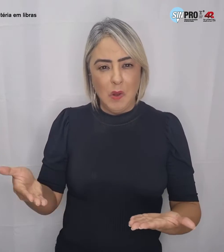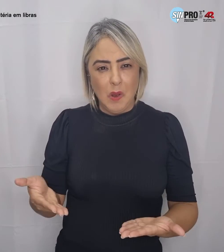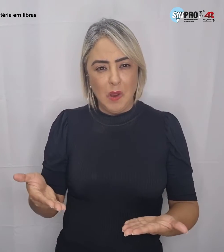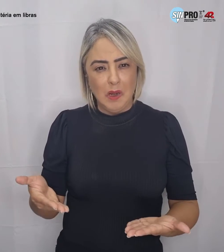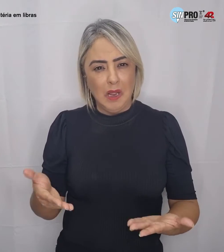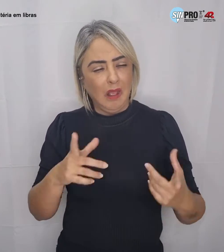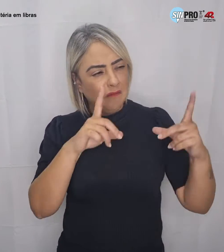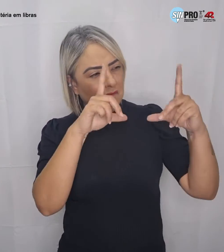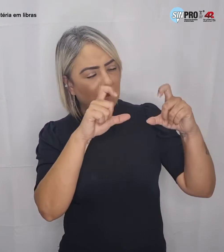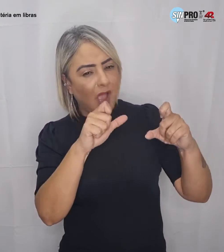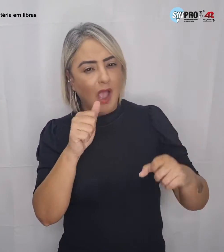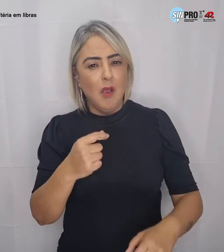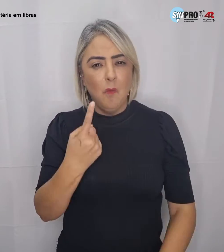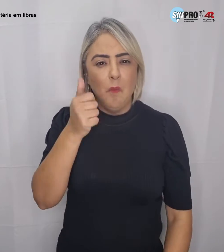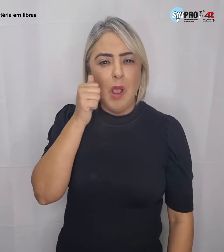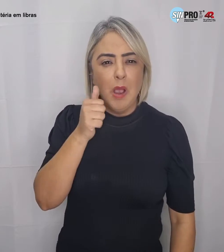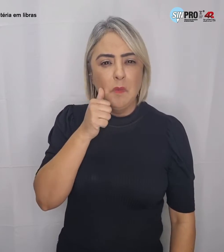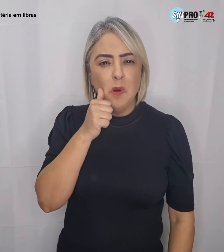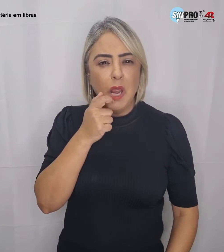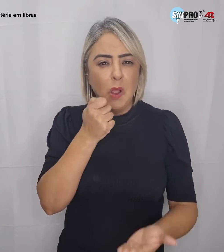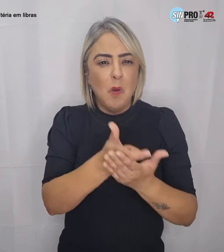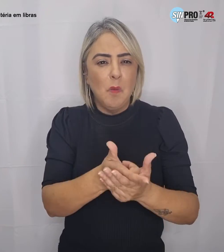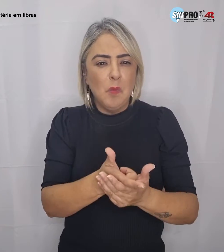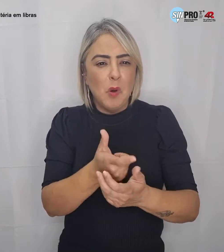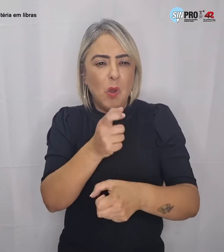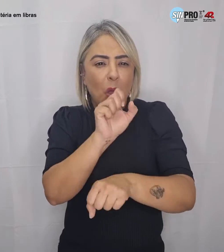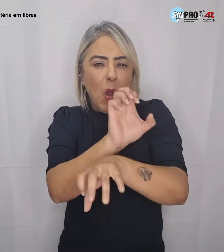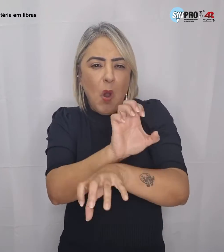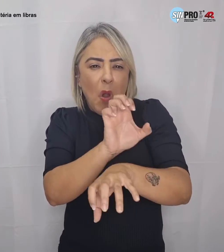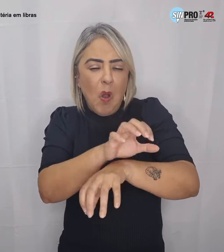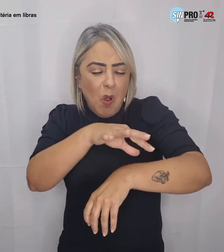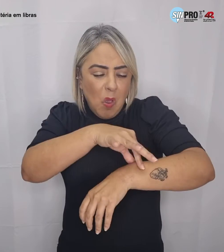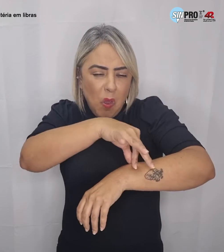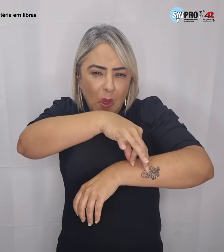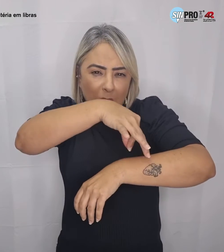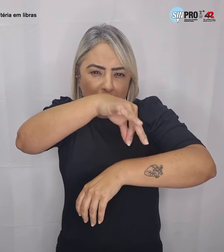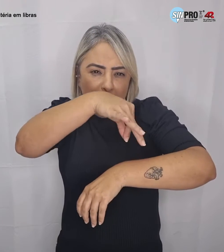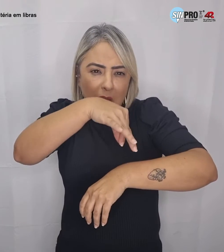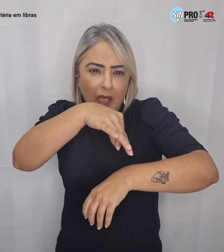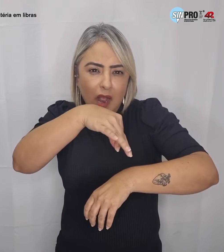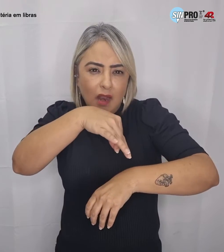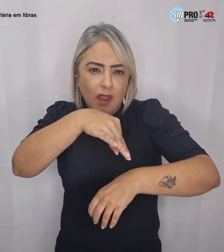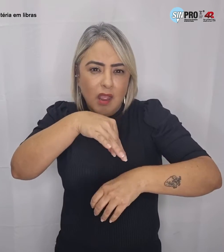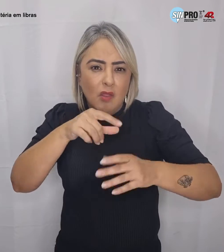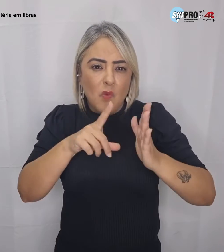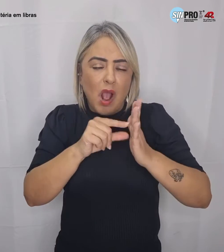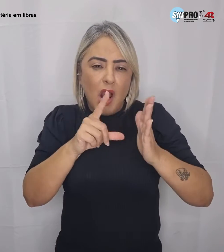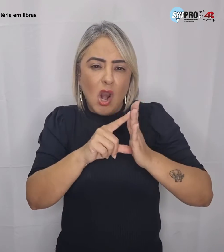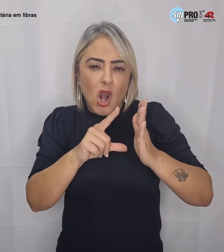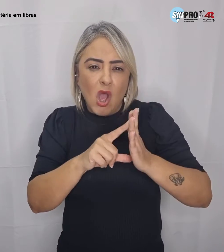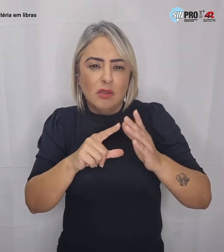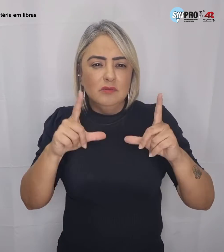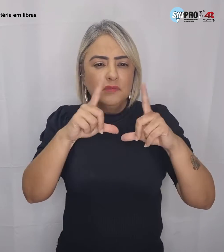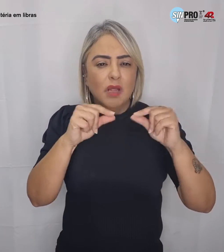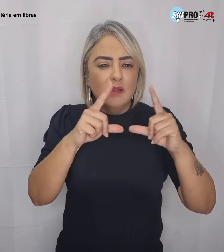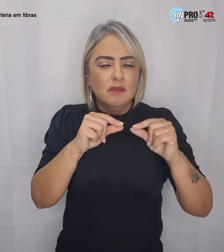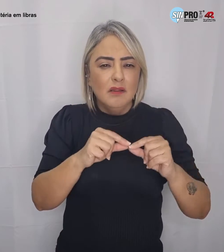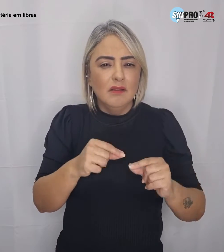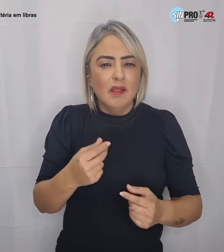é o registro de uma mulher que comprou osso e pele num açougue de Brasília. Ambas revivem os anos